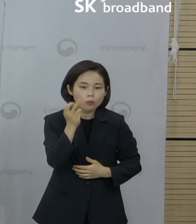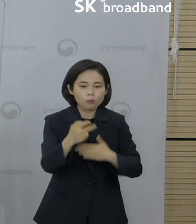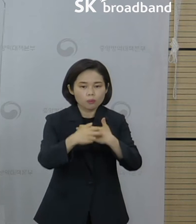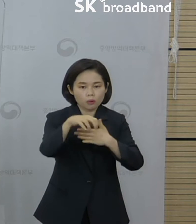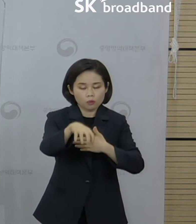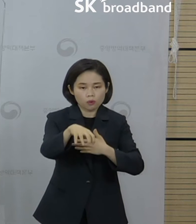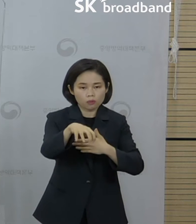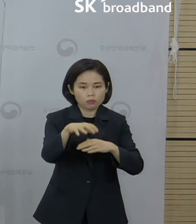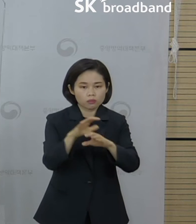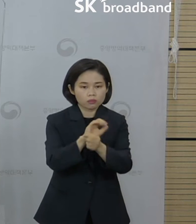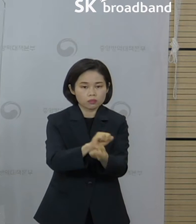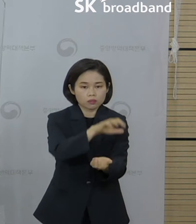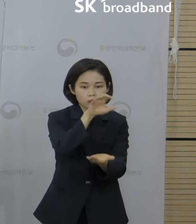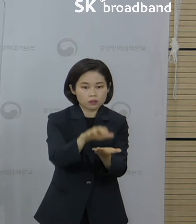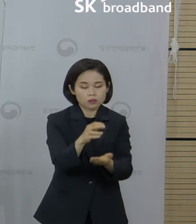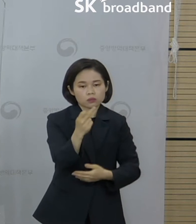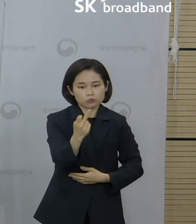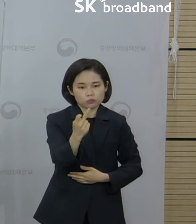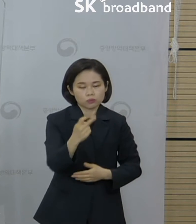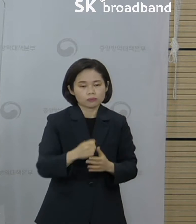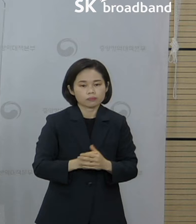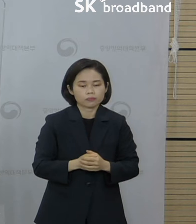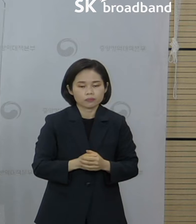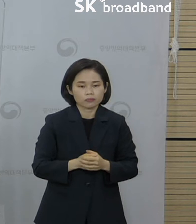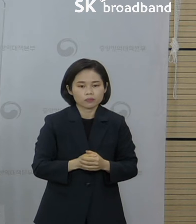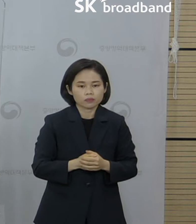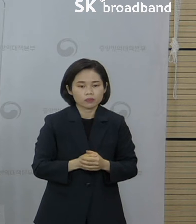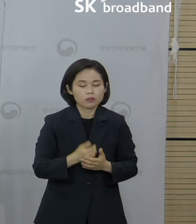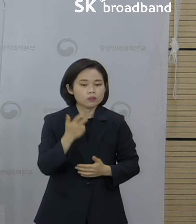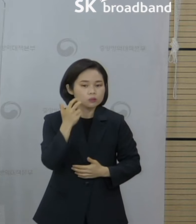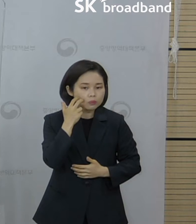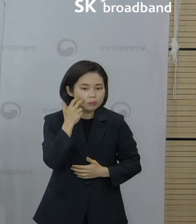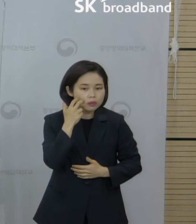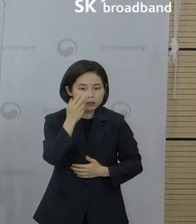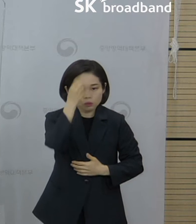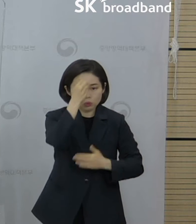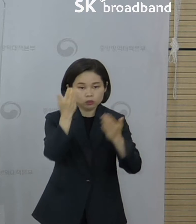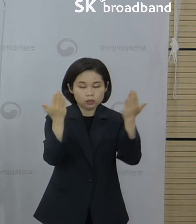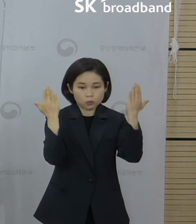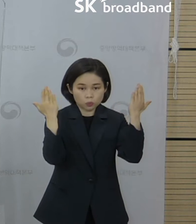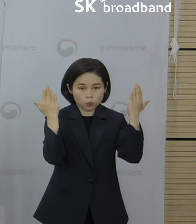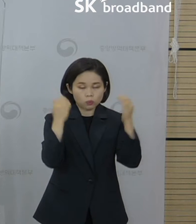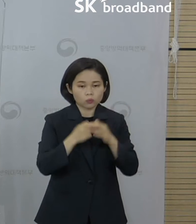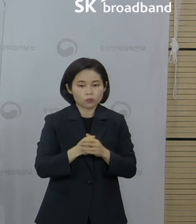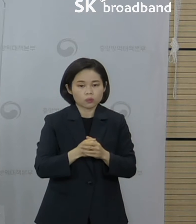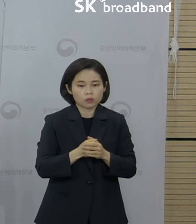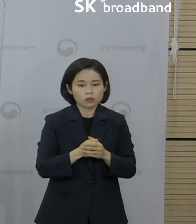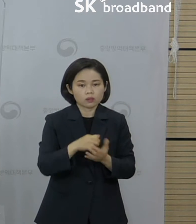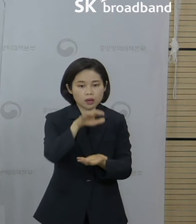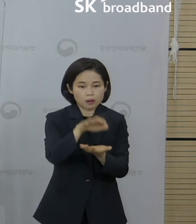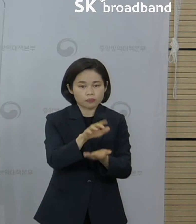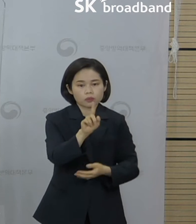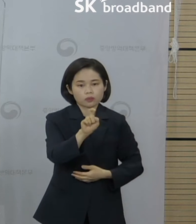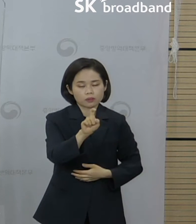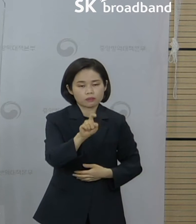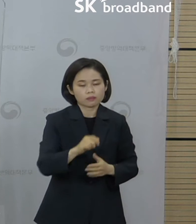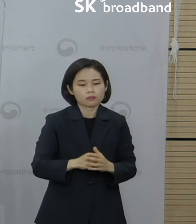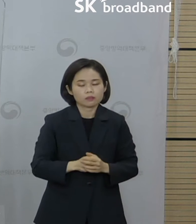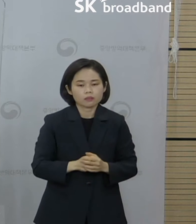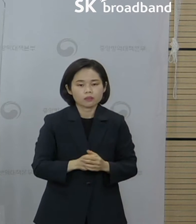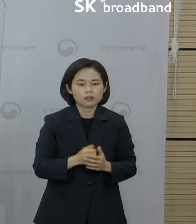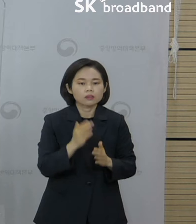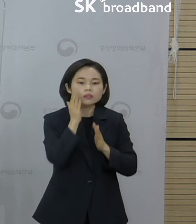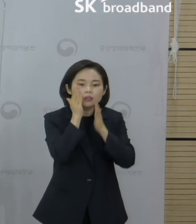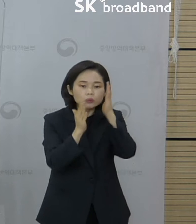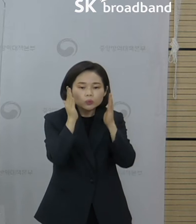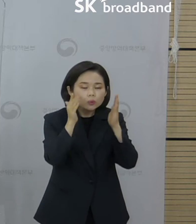관련해서 누적해서 총 12명, 송파구의 고등학교와 관련해서 총 11명,